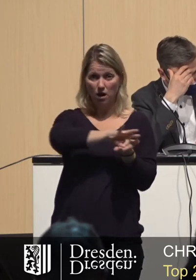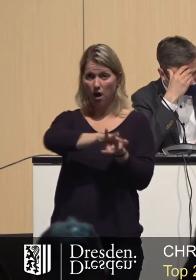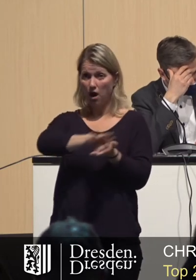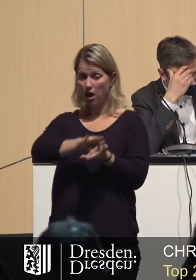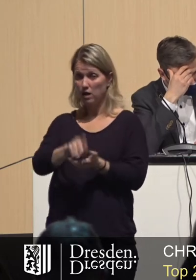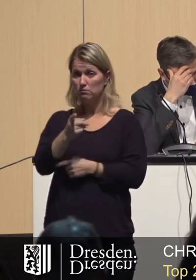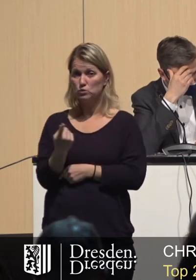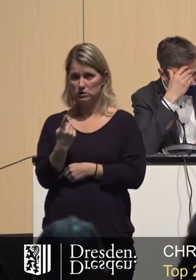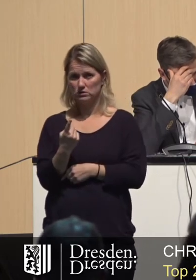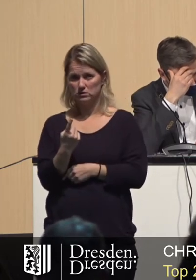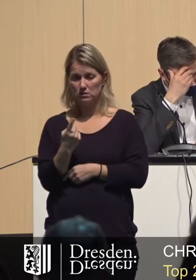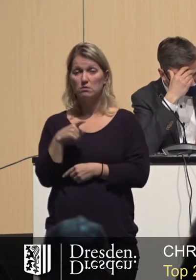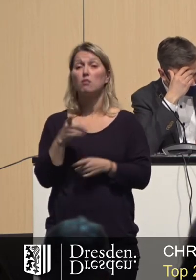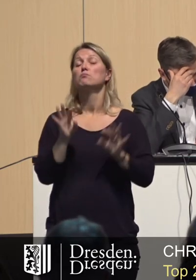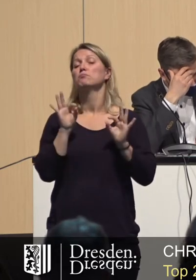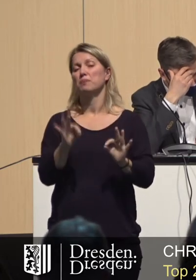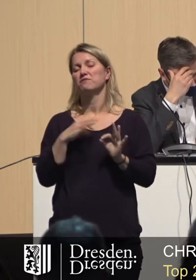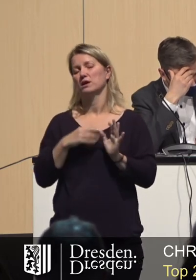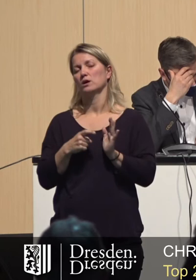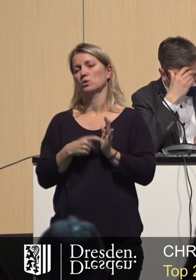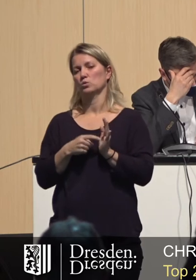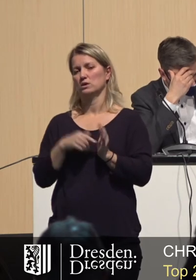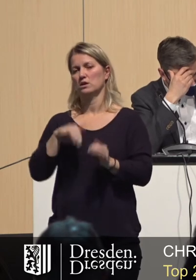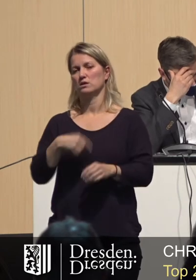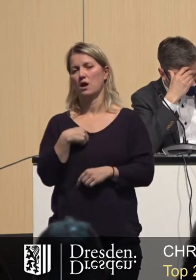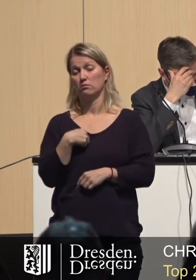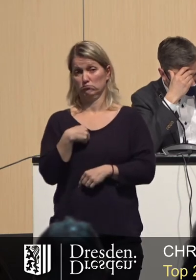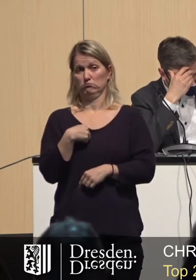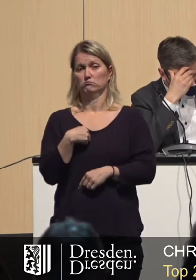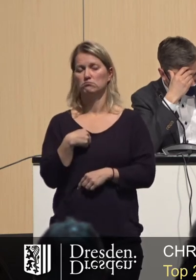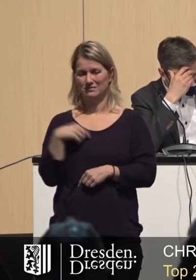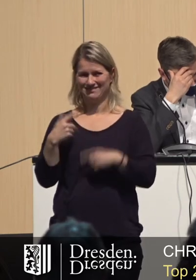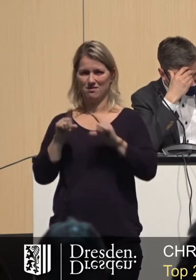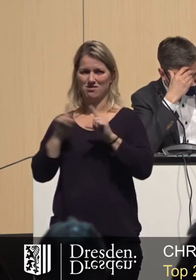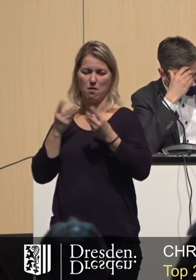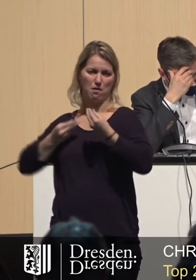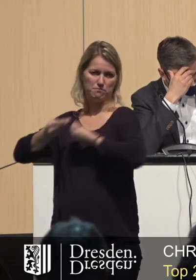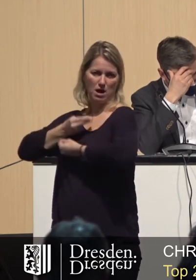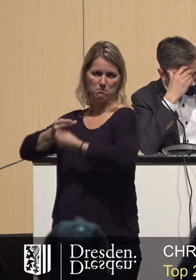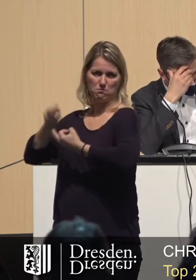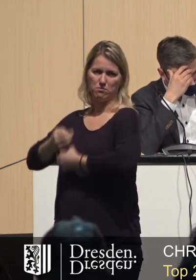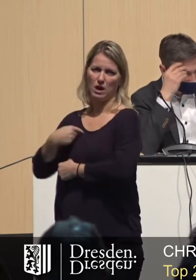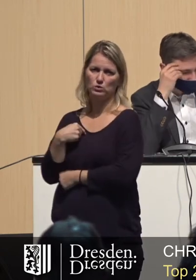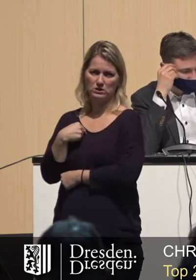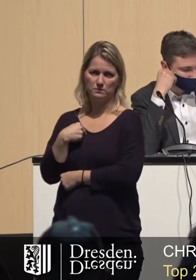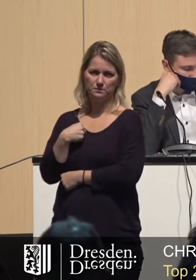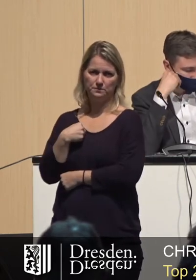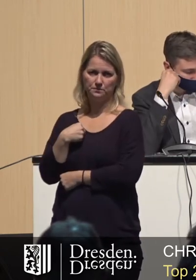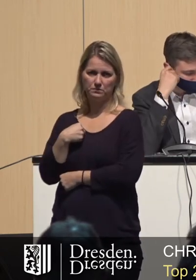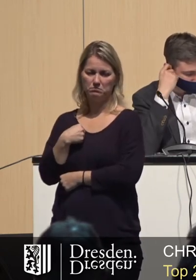ich, wäre das ja ein Grund, wo man auf jeden Fall sagen muss, hier muss man ansetzen. Aber das möchte ich erst mal